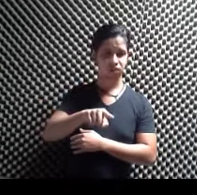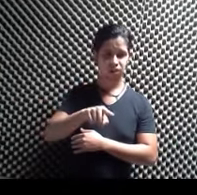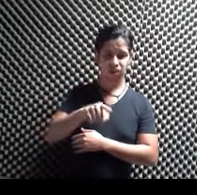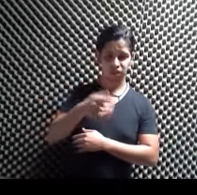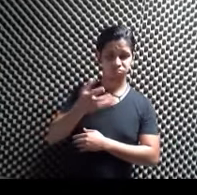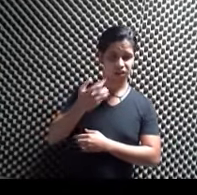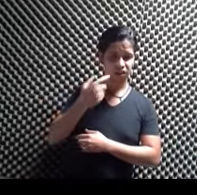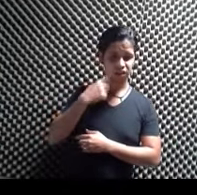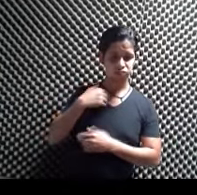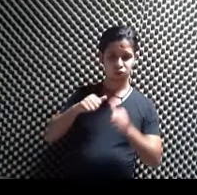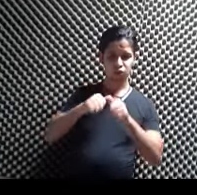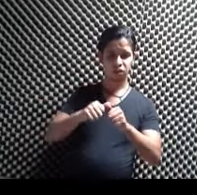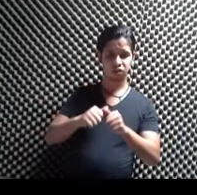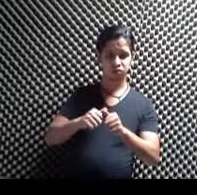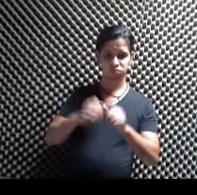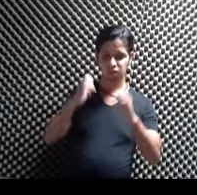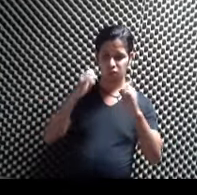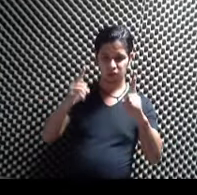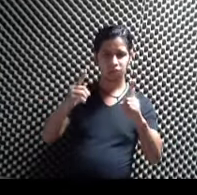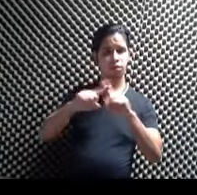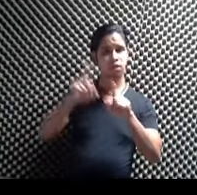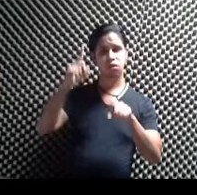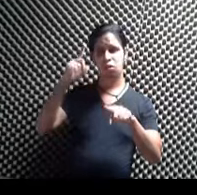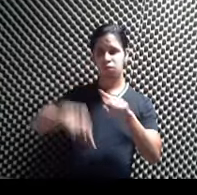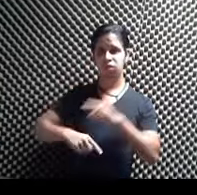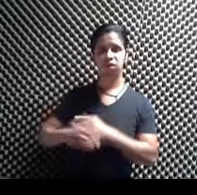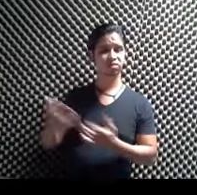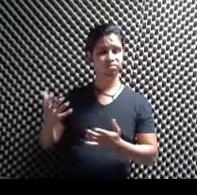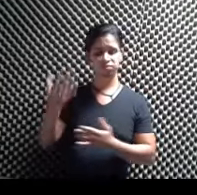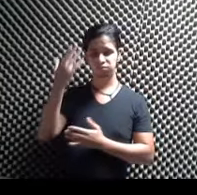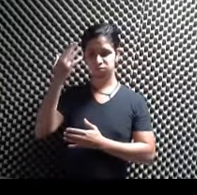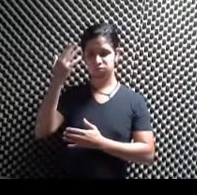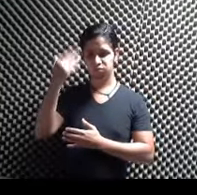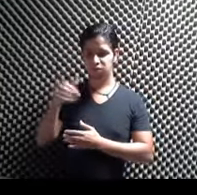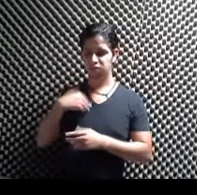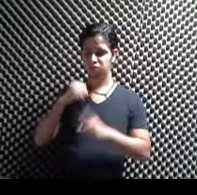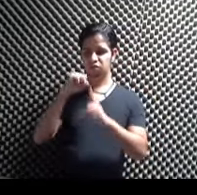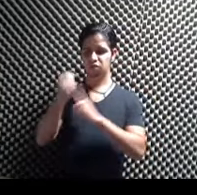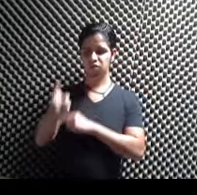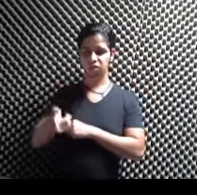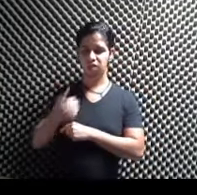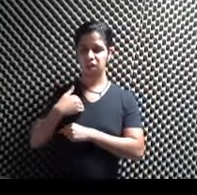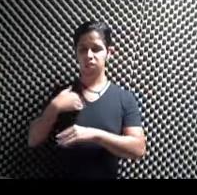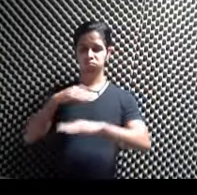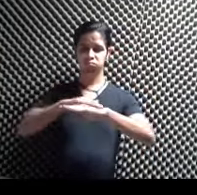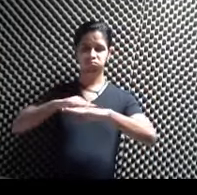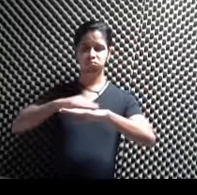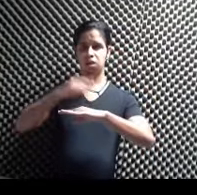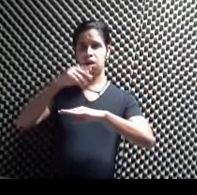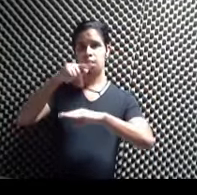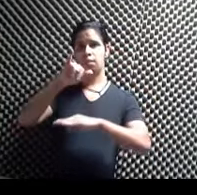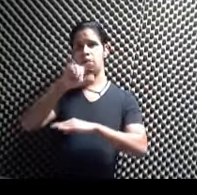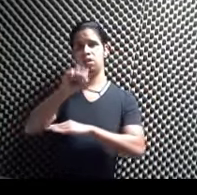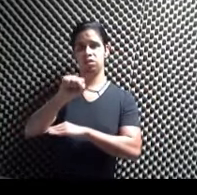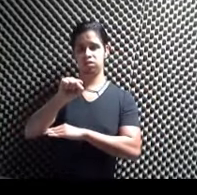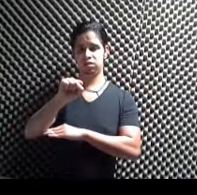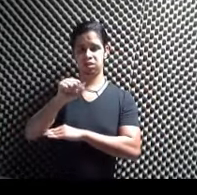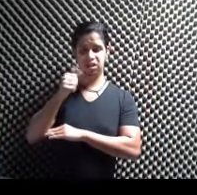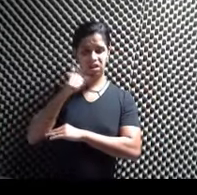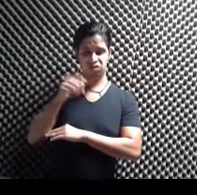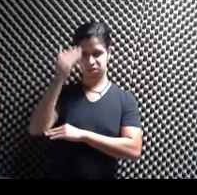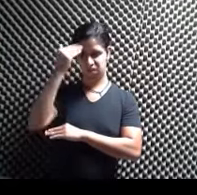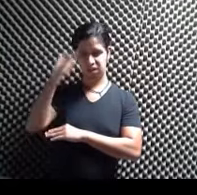estudios a pesar de lo que estaba ocurriendo en su país. Tiene una visión muy clara de que ellos necesitan estudiar para poder echar a su país